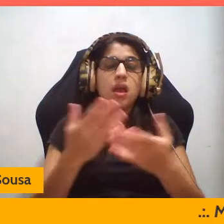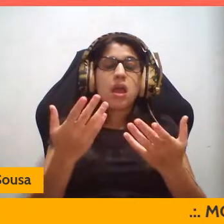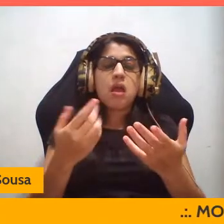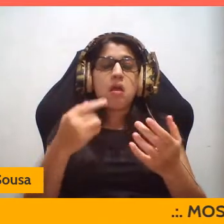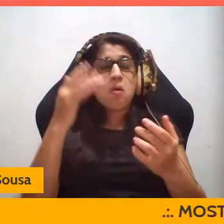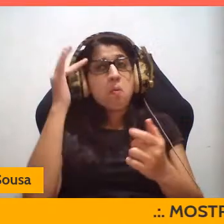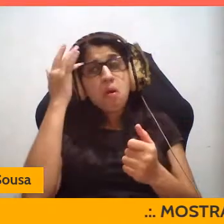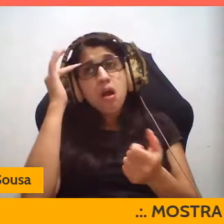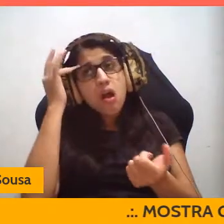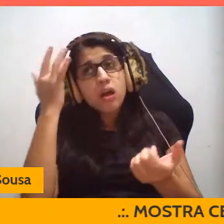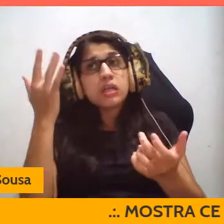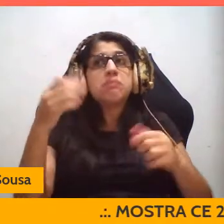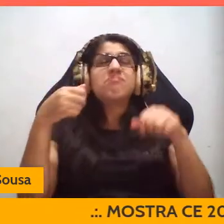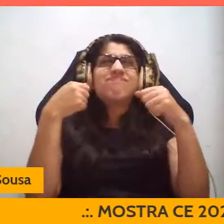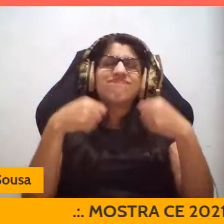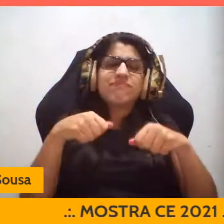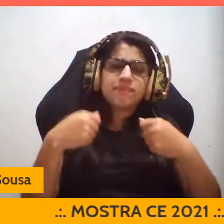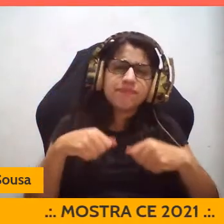nós precisamos